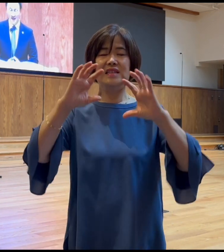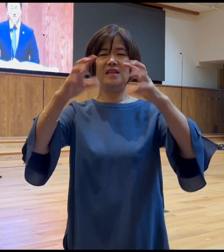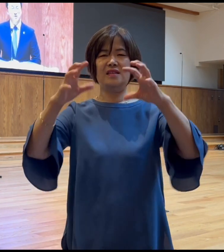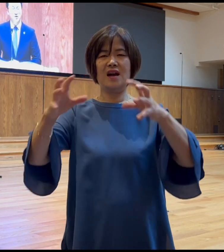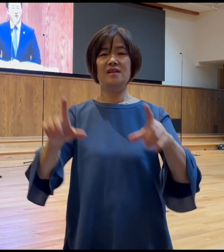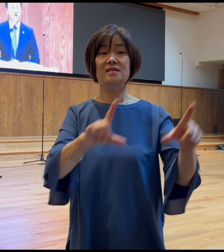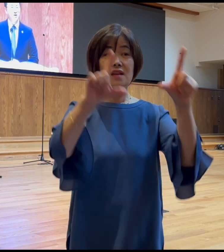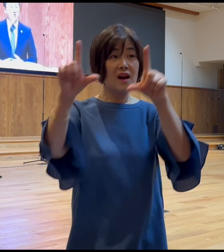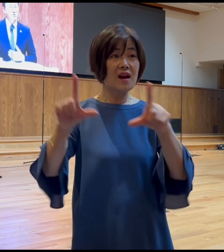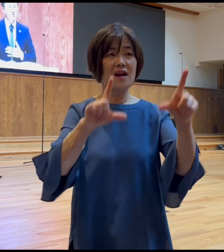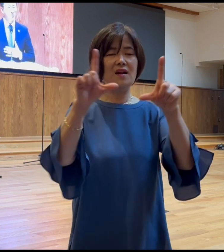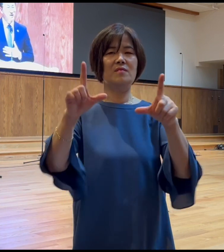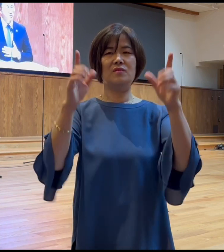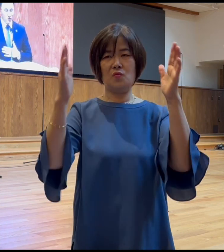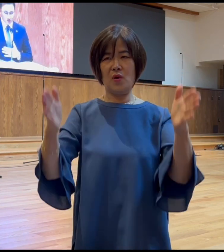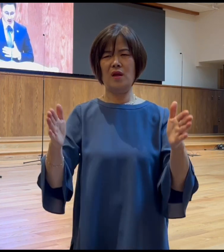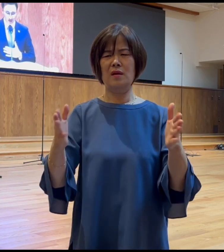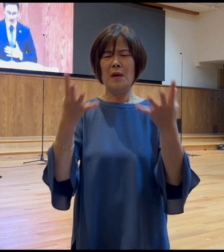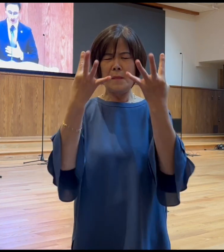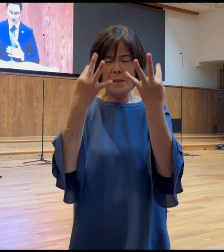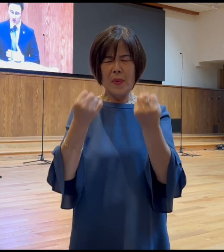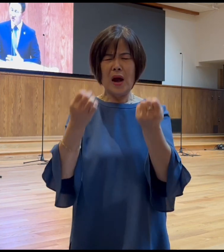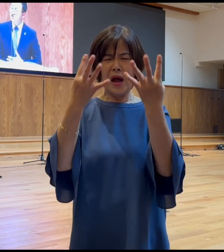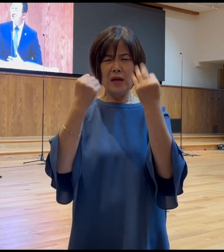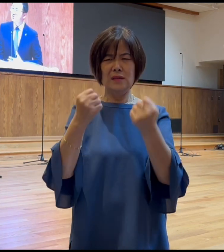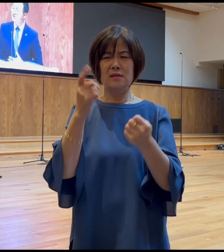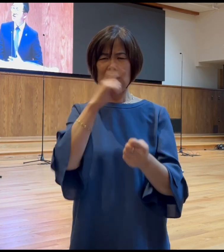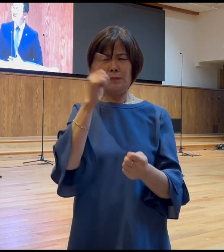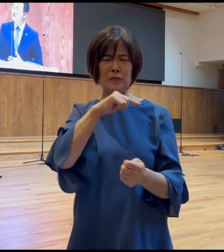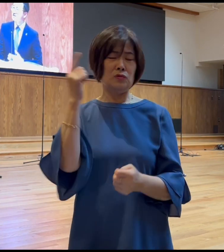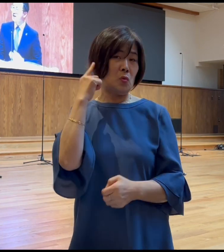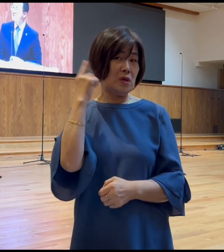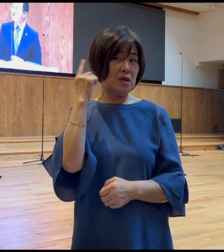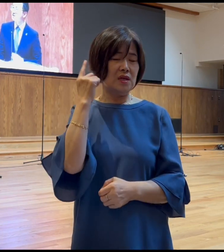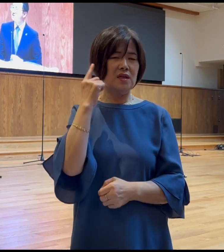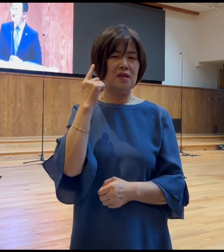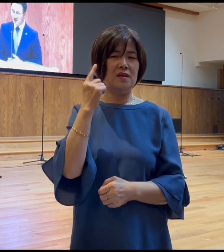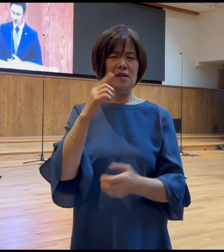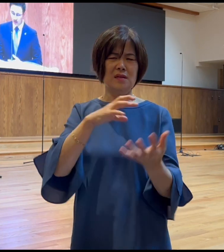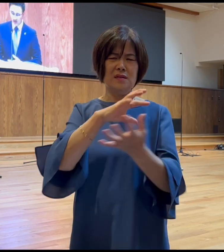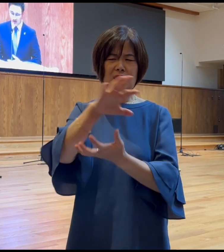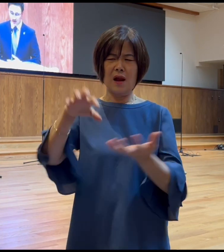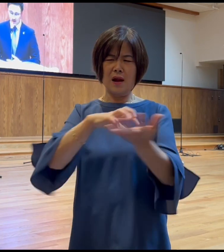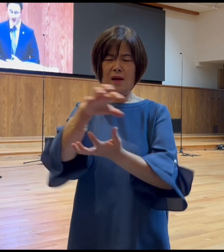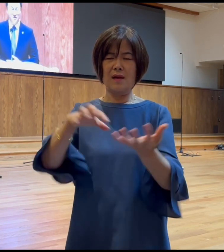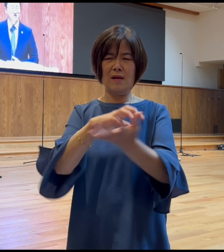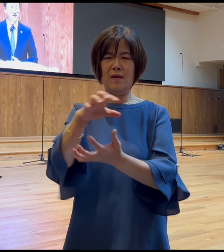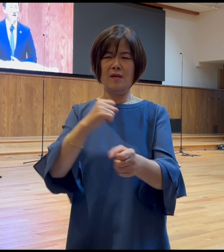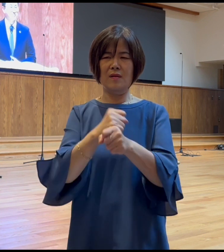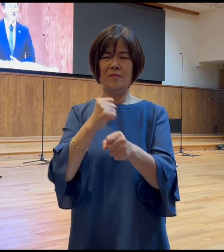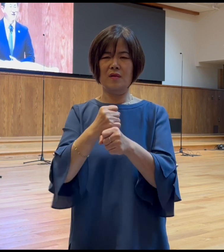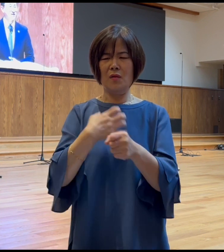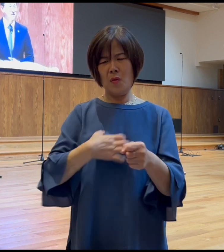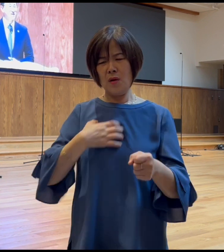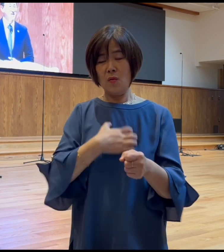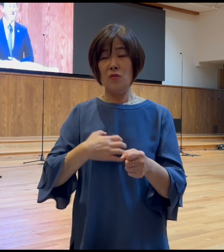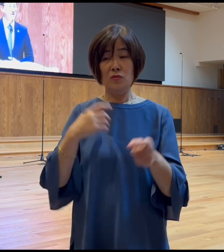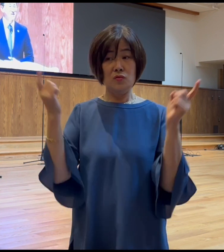세상을 살아가면서 우리 또한 수많은 부정적인 소리, 삶을 뒤흔드는 소리를 들으면서